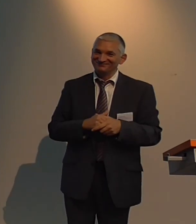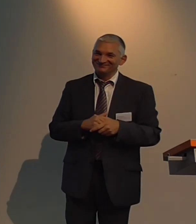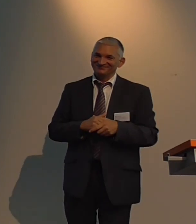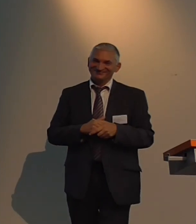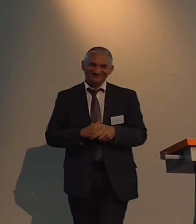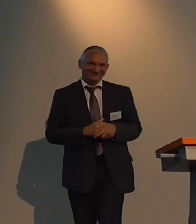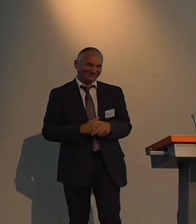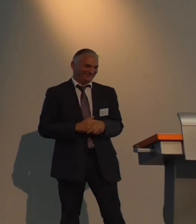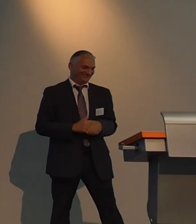Aufmerksamkeit.